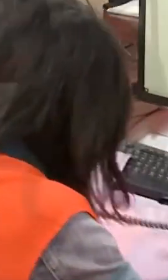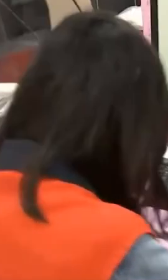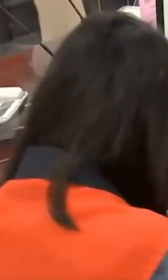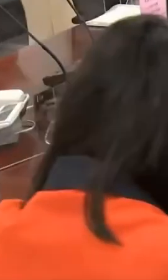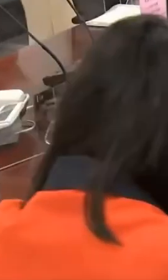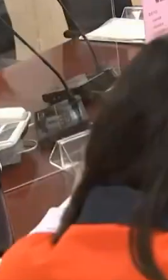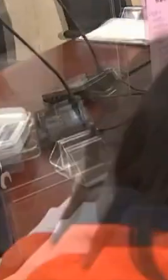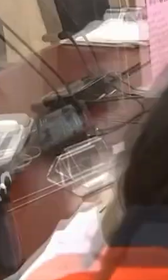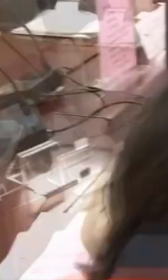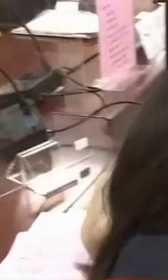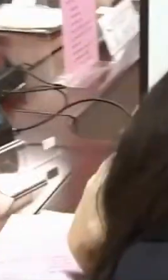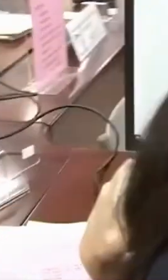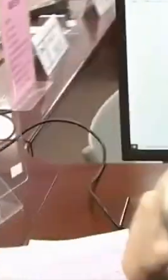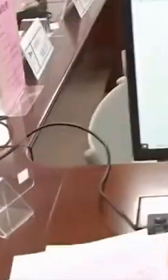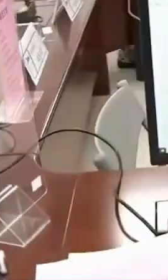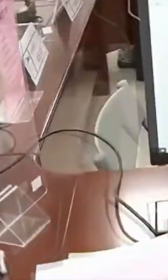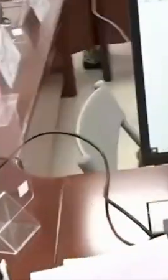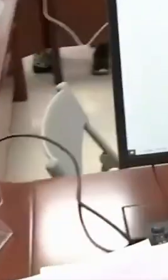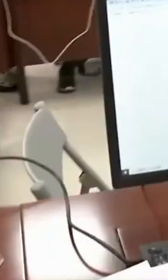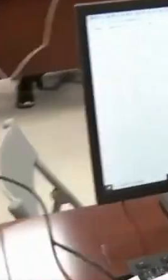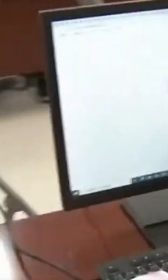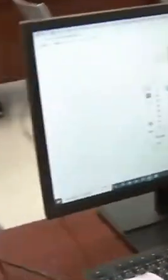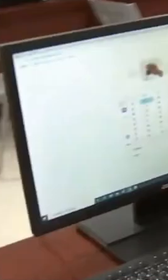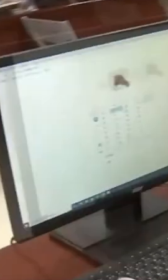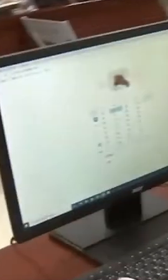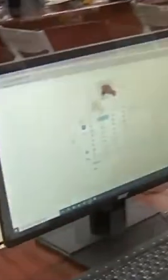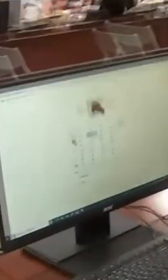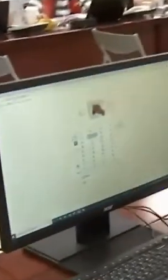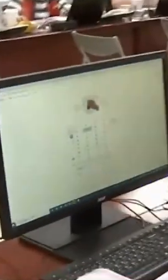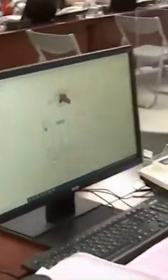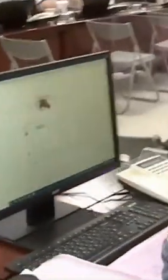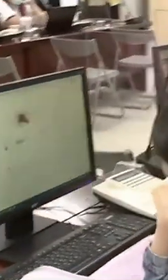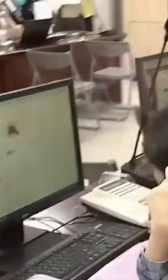作负担。记者问俊台北报道。